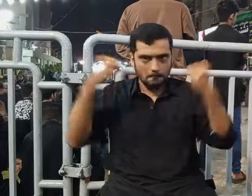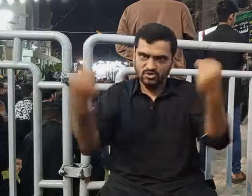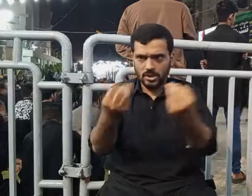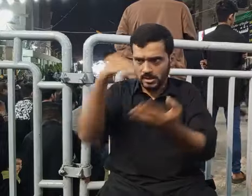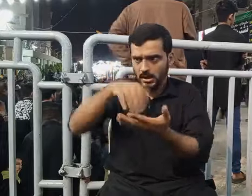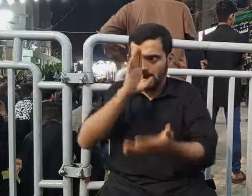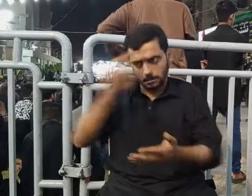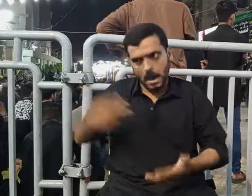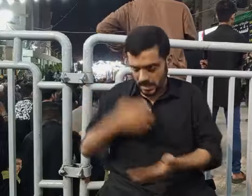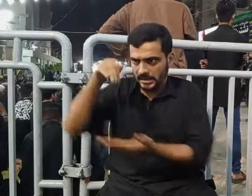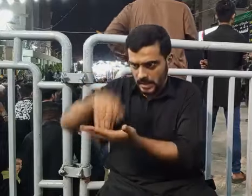دادی ہے فاطمہ،